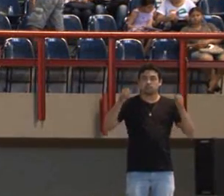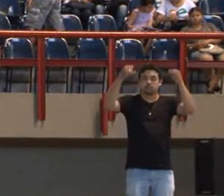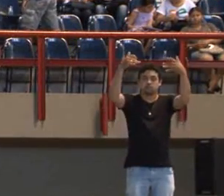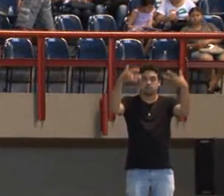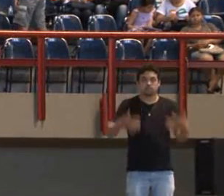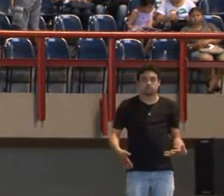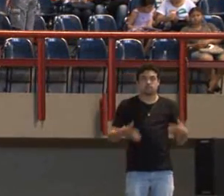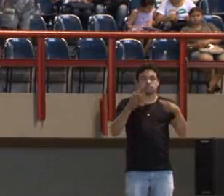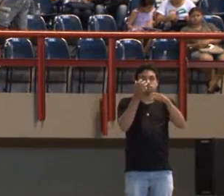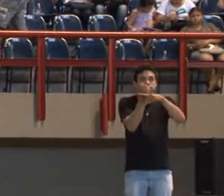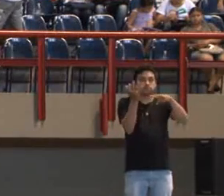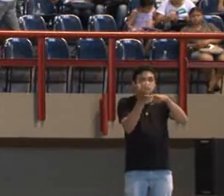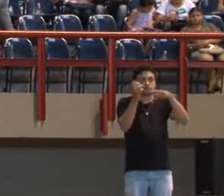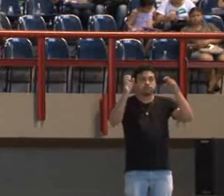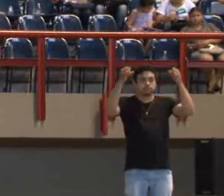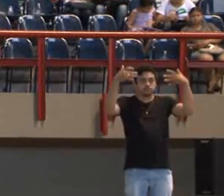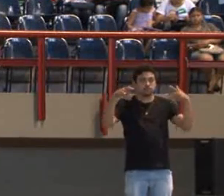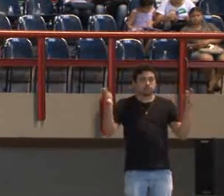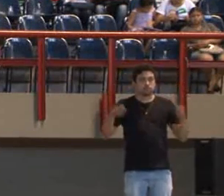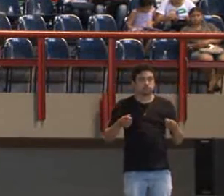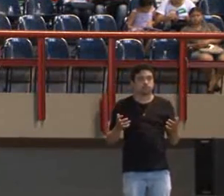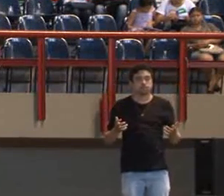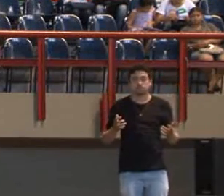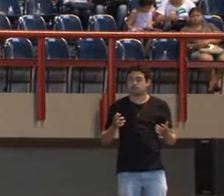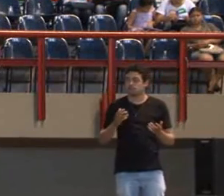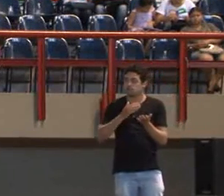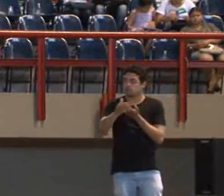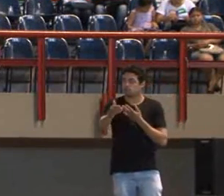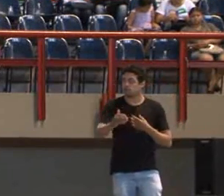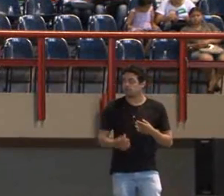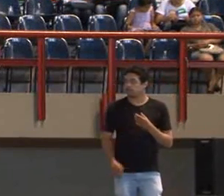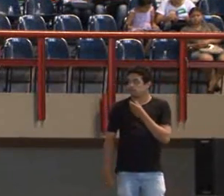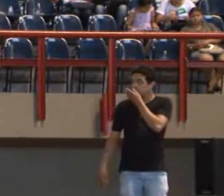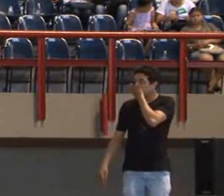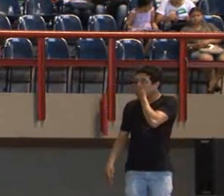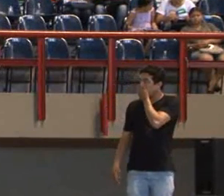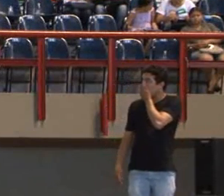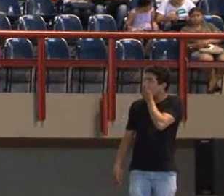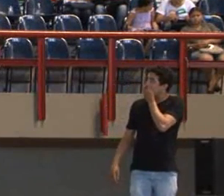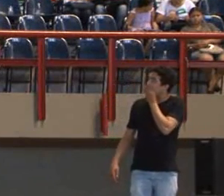falar de física? Ok? Vamos nós.